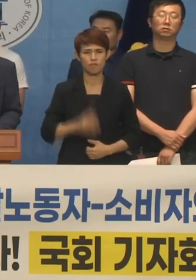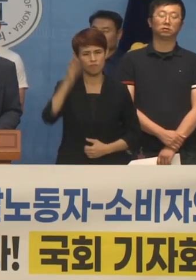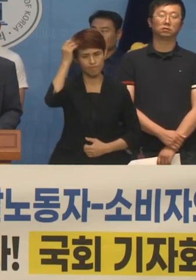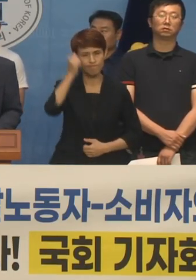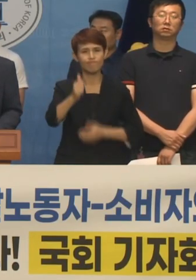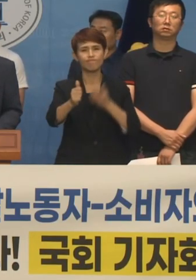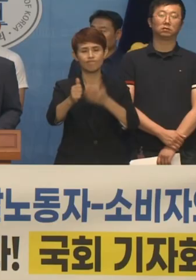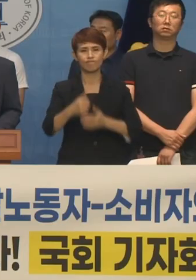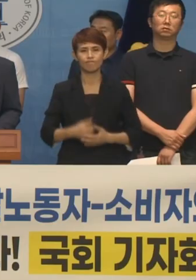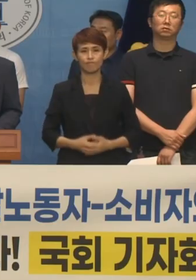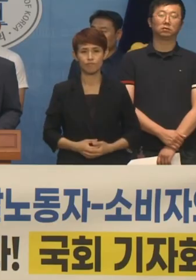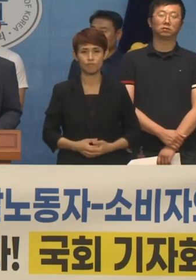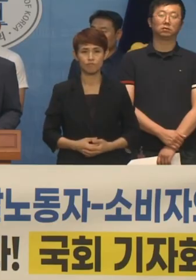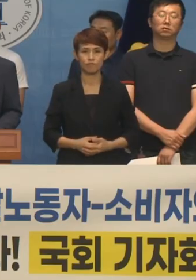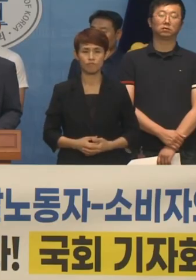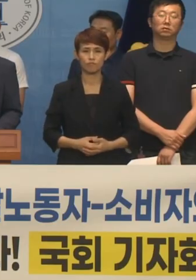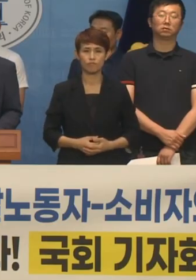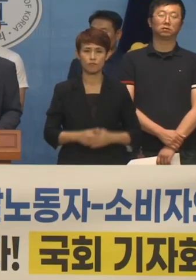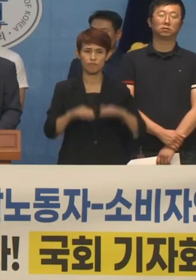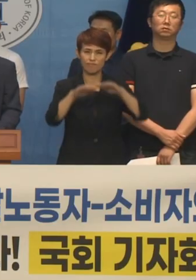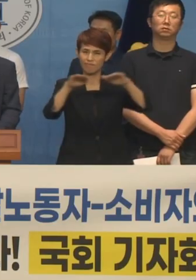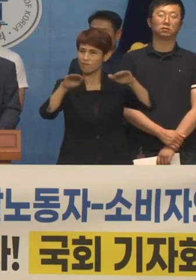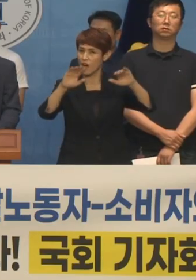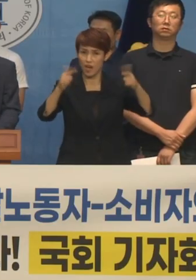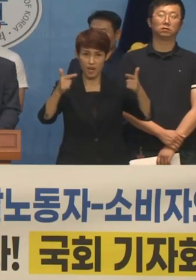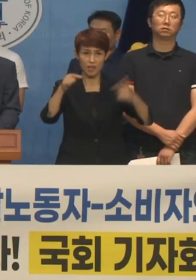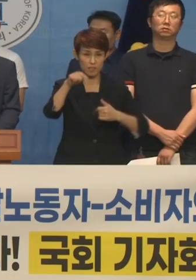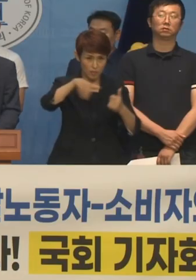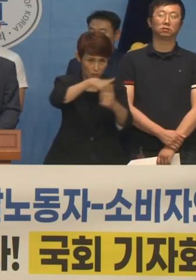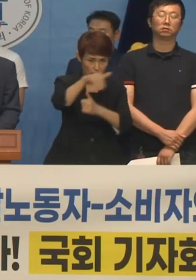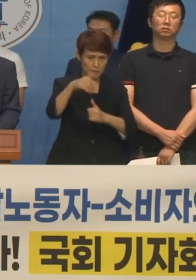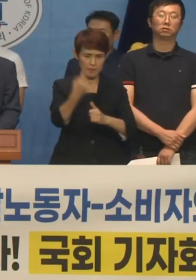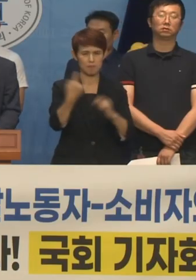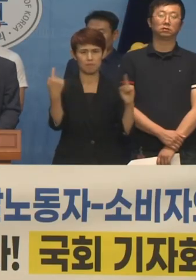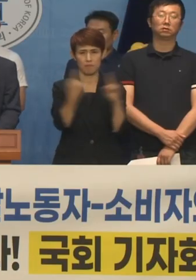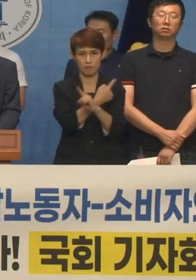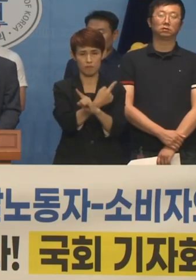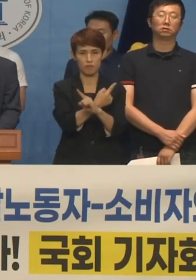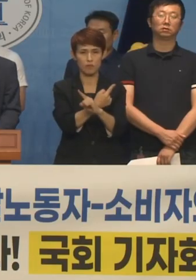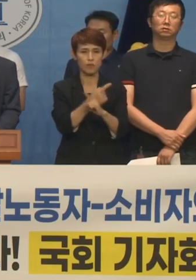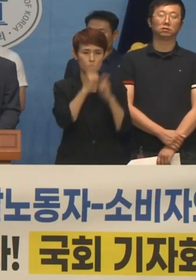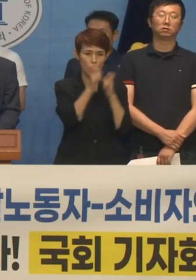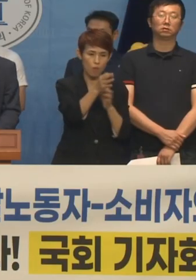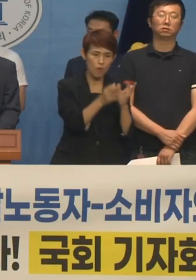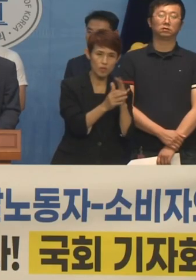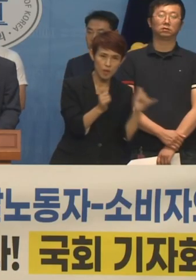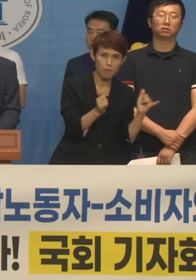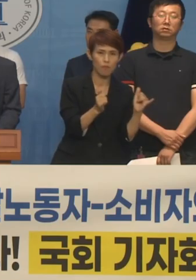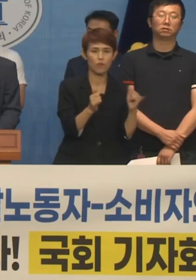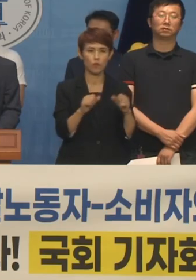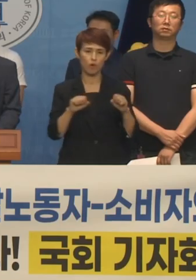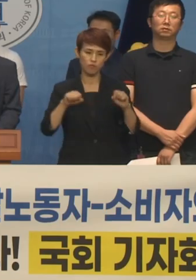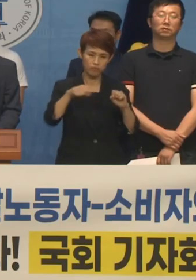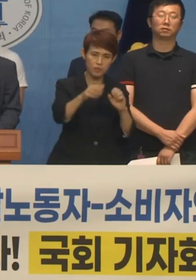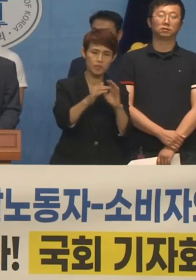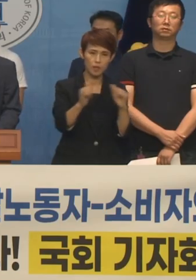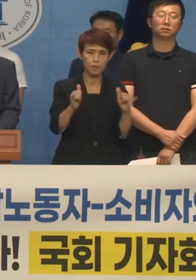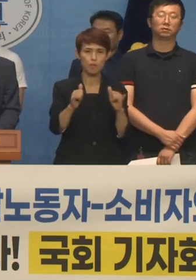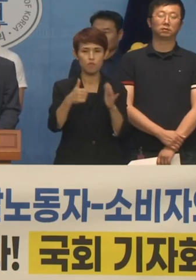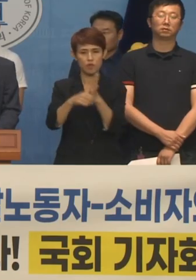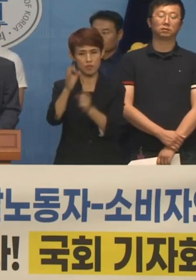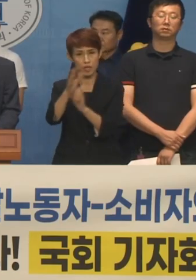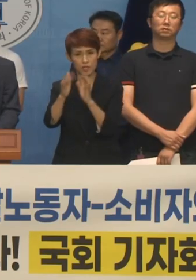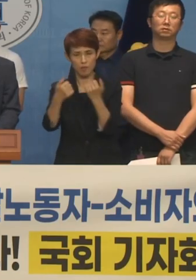합니다. 불공정 행태를 개선하고 하루빨리 소상공인, 플랫폼 노동자, 소비자와